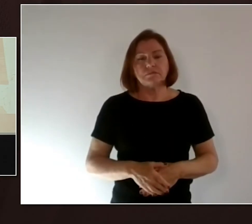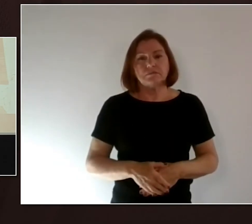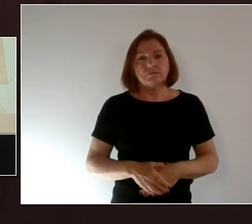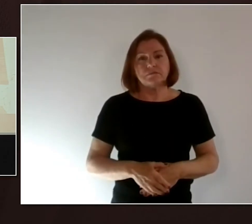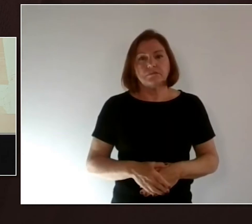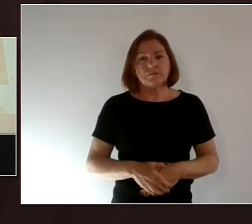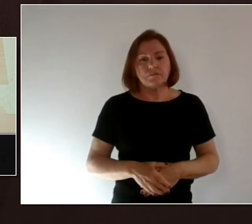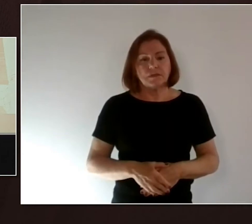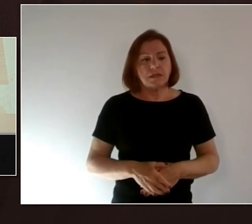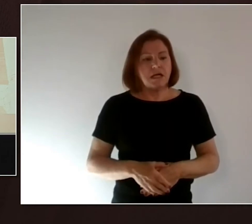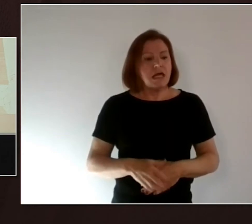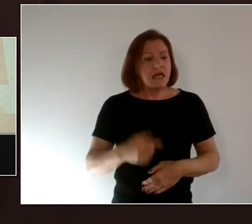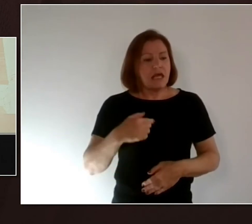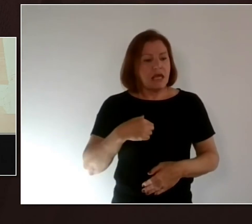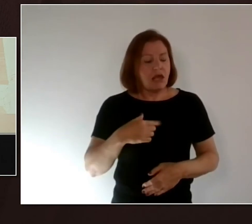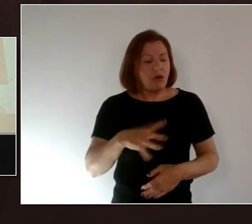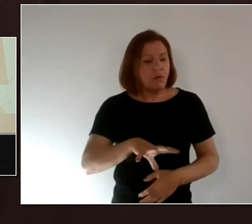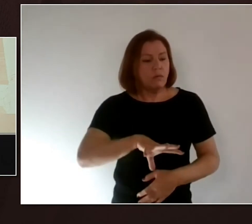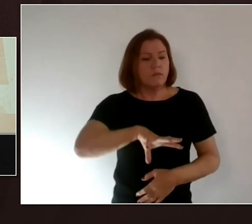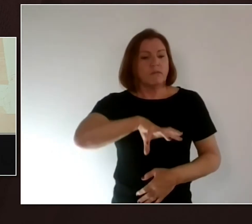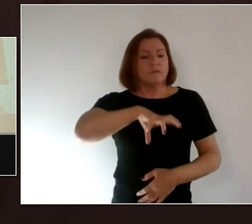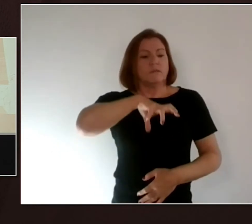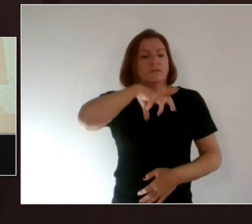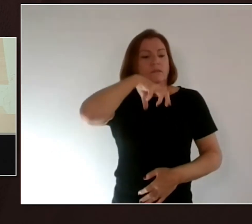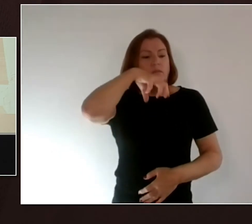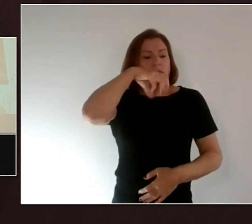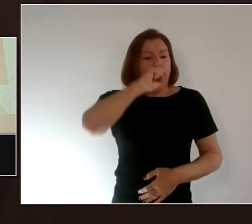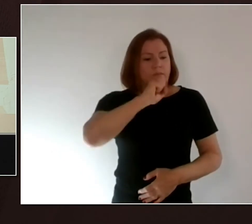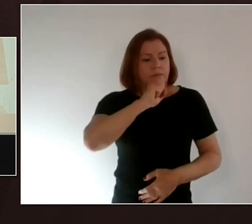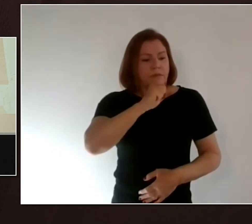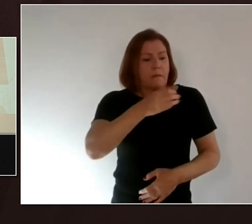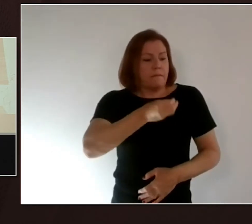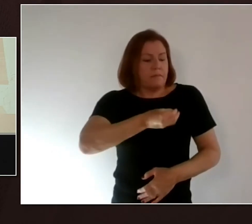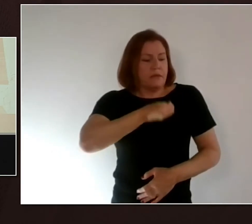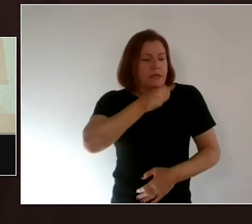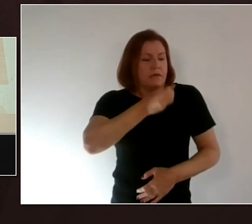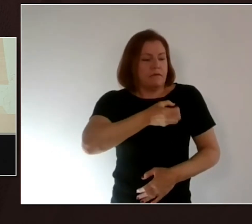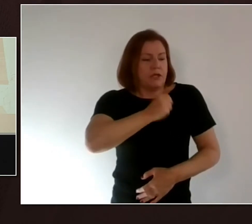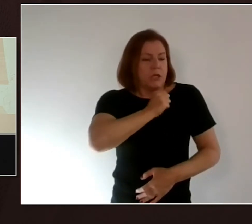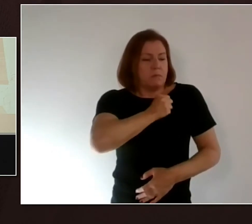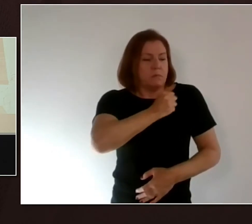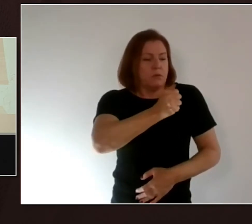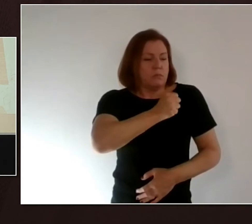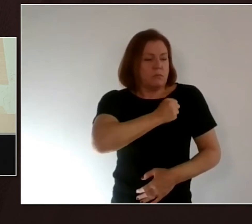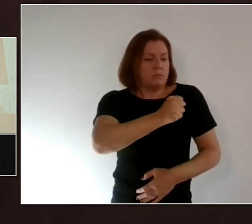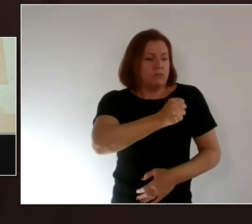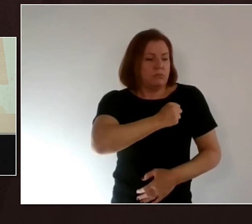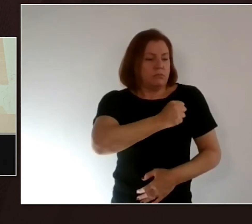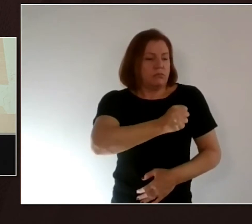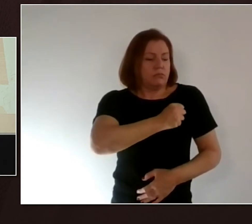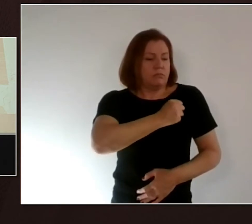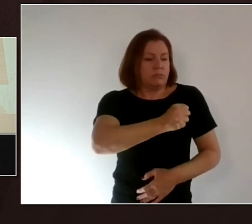fôlego nas minhas narinas, o meu coração está batendo, está valendo